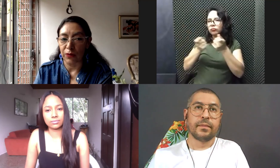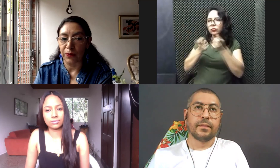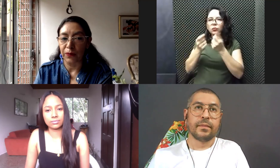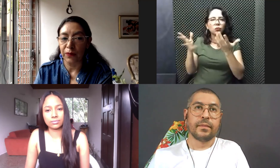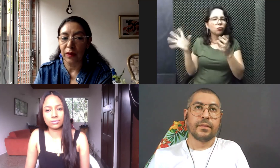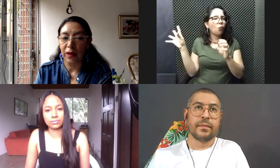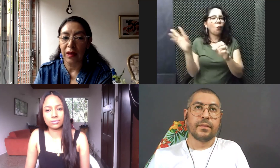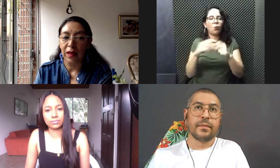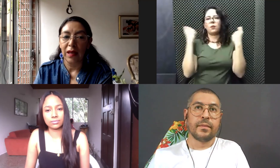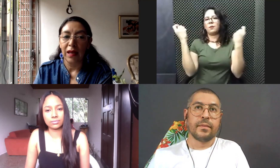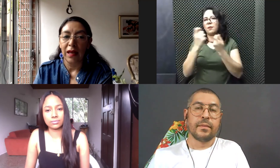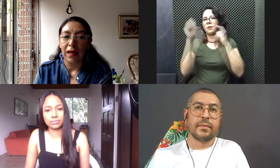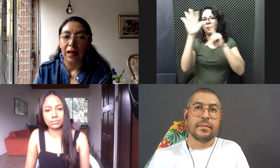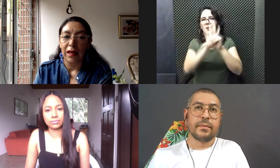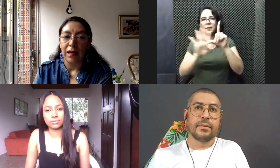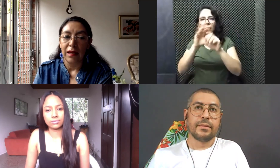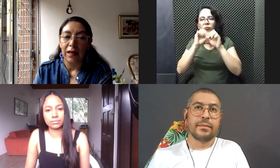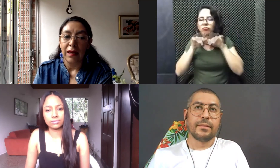corporación.